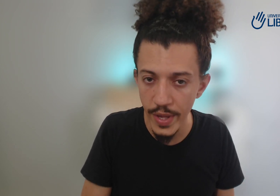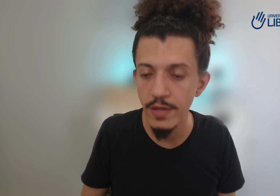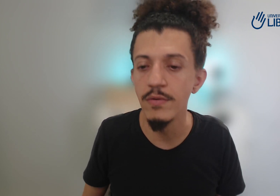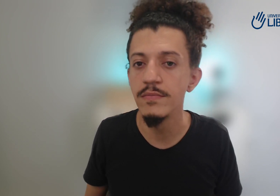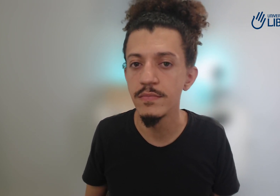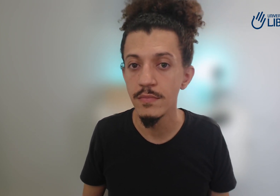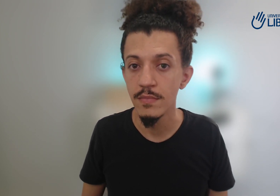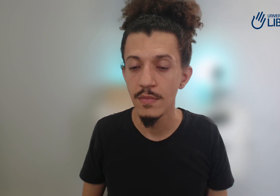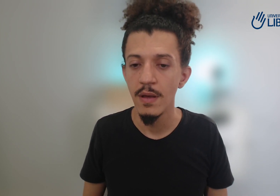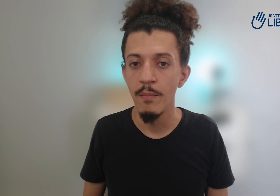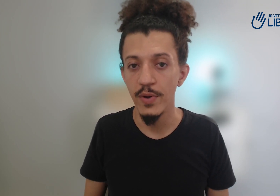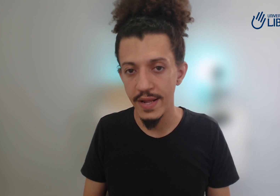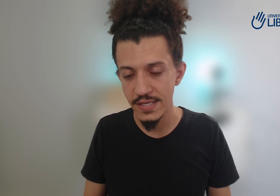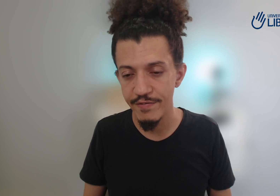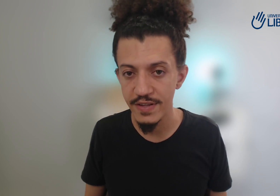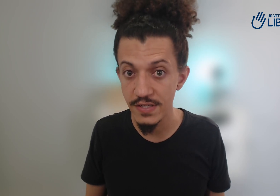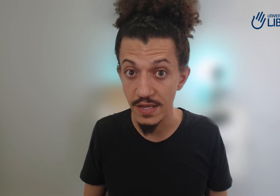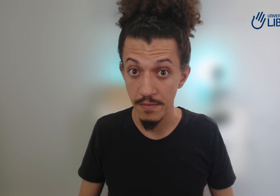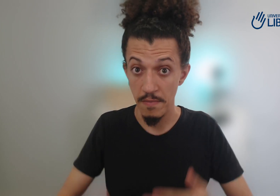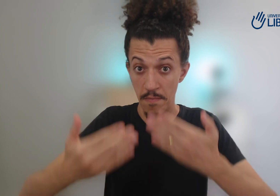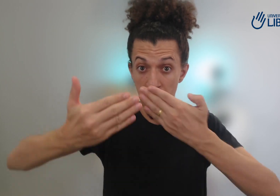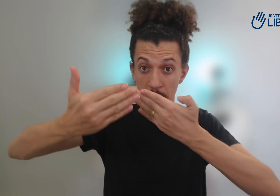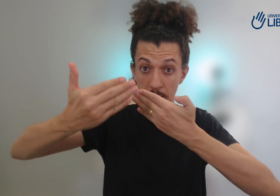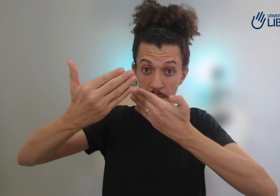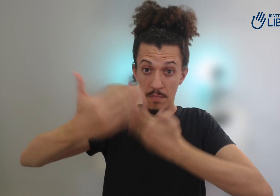concluído. Poderia ser feito assim.